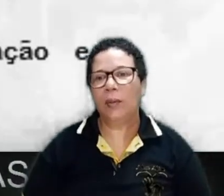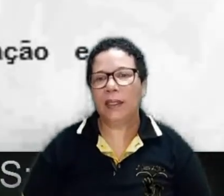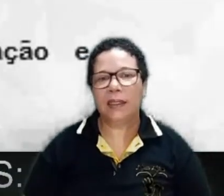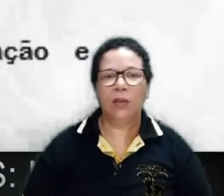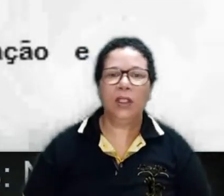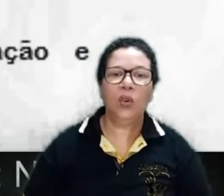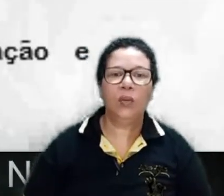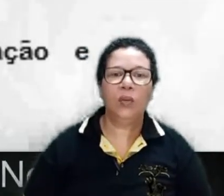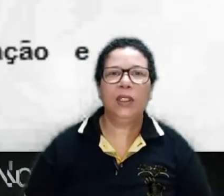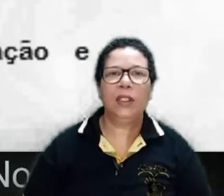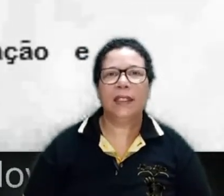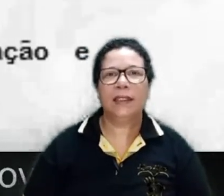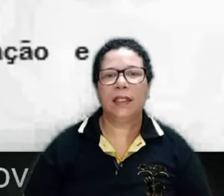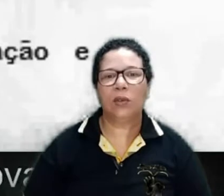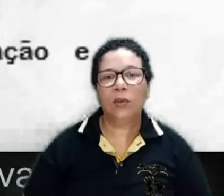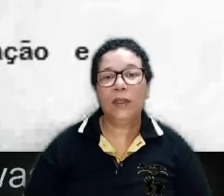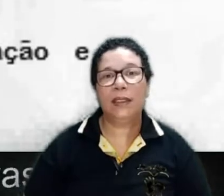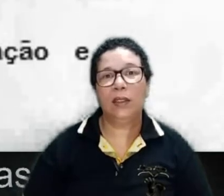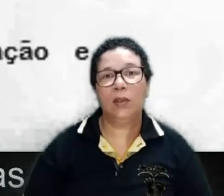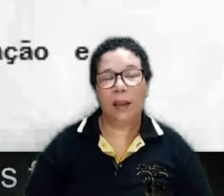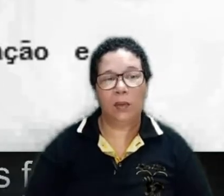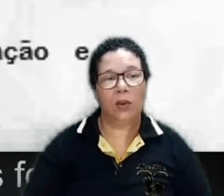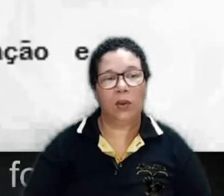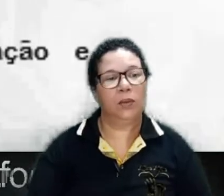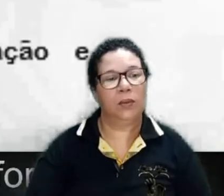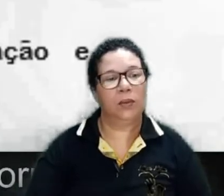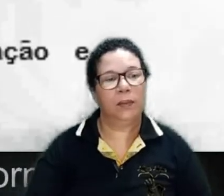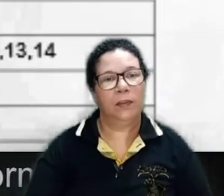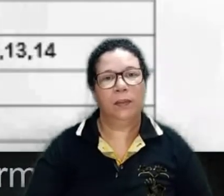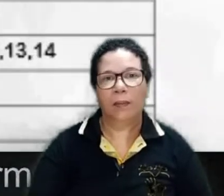de informação e comunicação no ensino remoto.